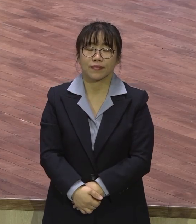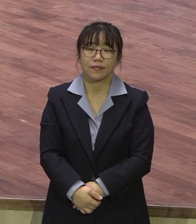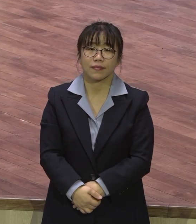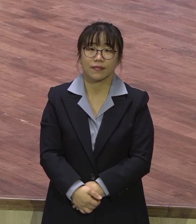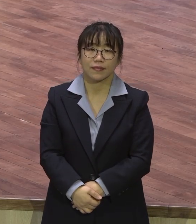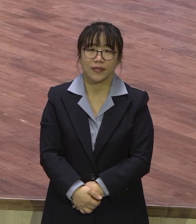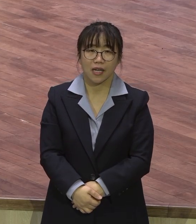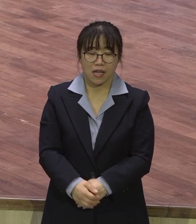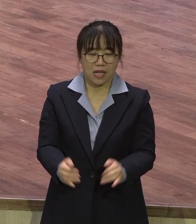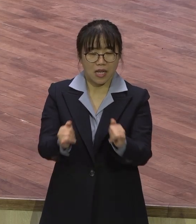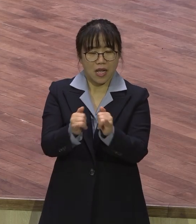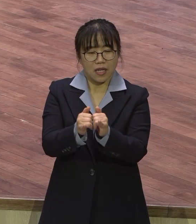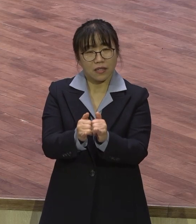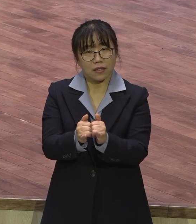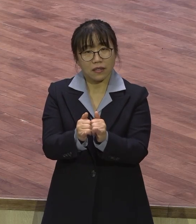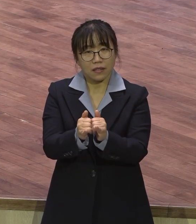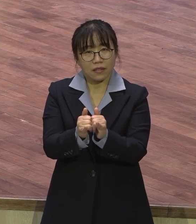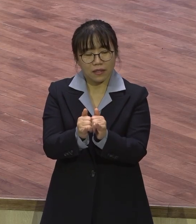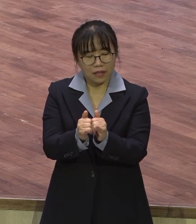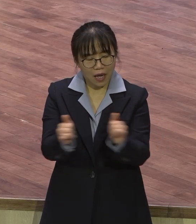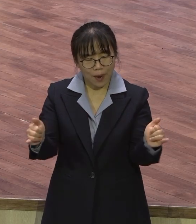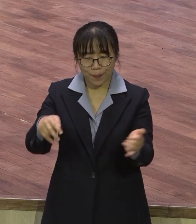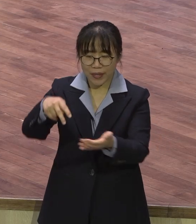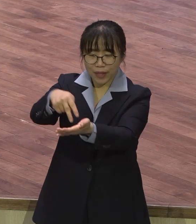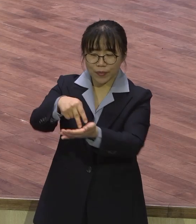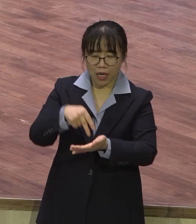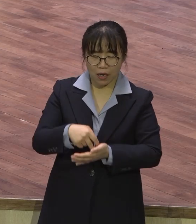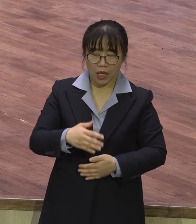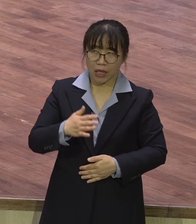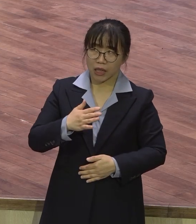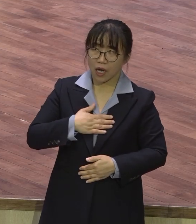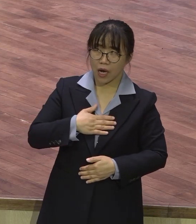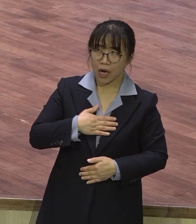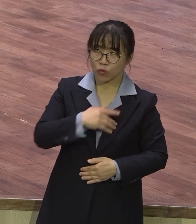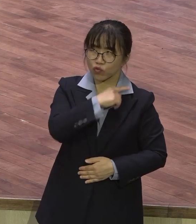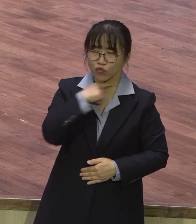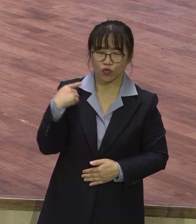인간으로서 가장 힘든 시험입니다 차라리 날 죽이지